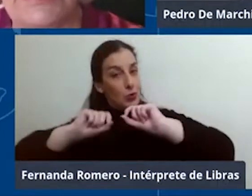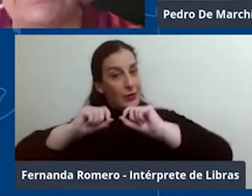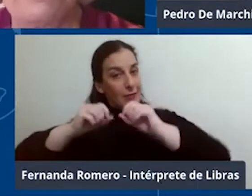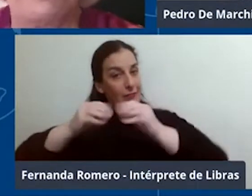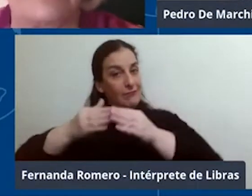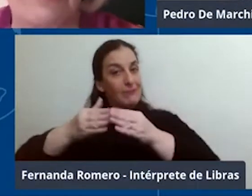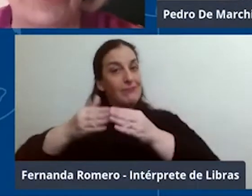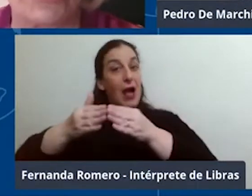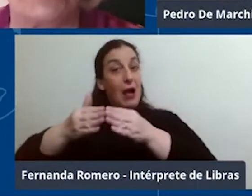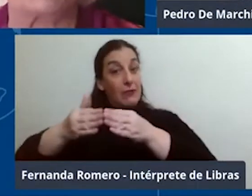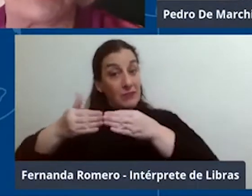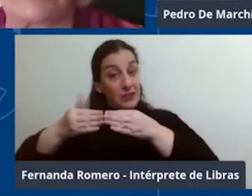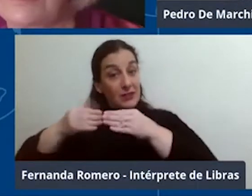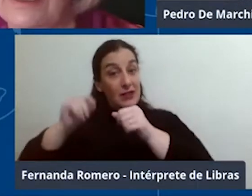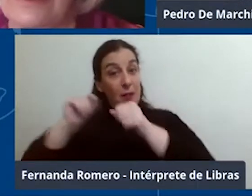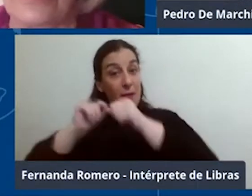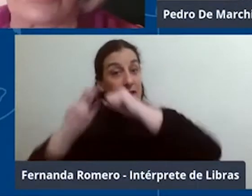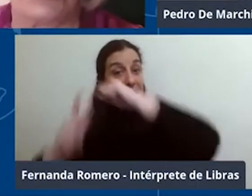ponte,